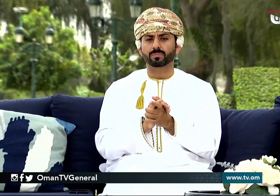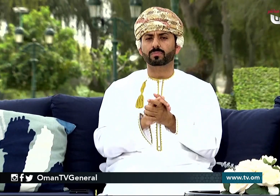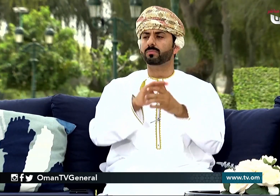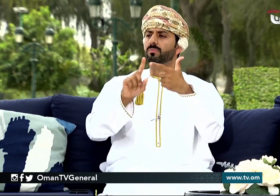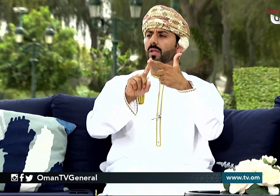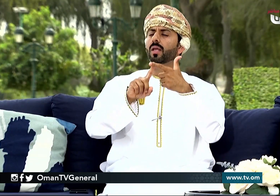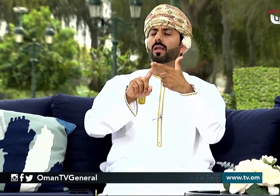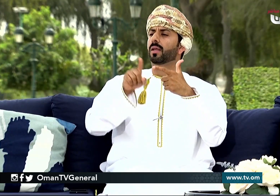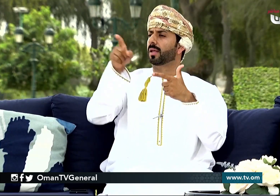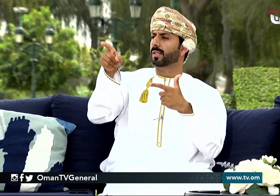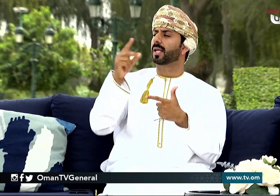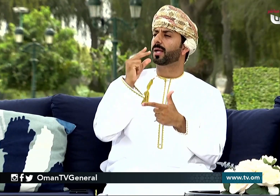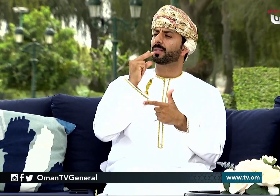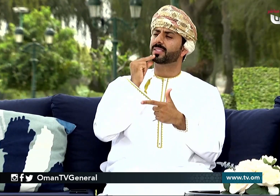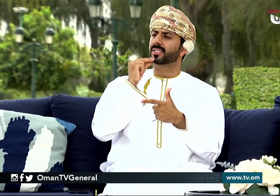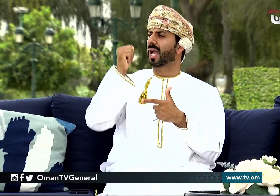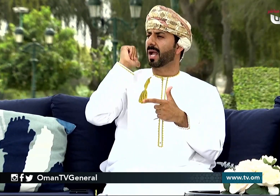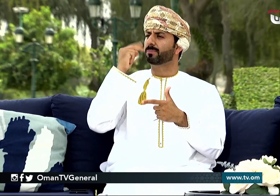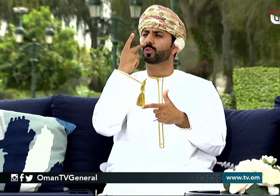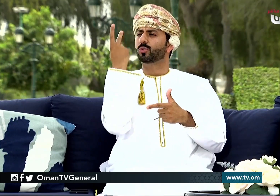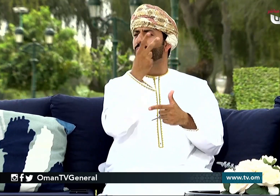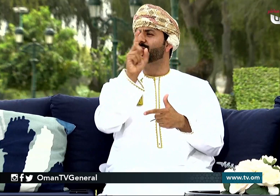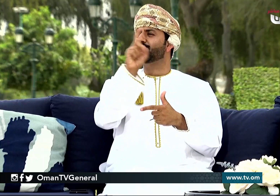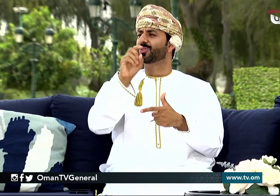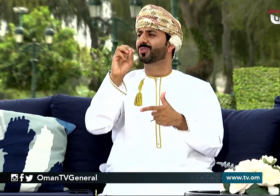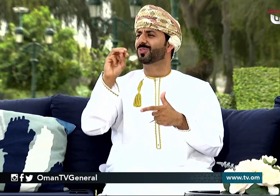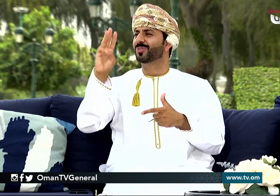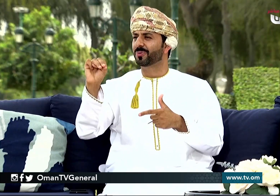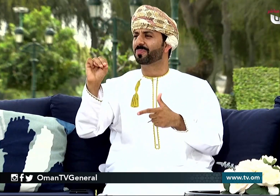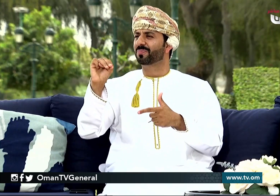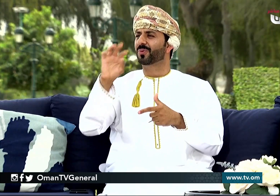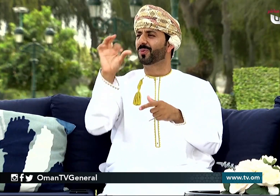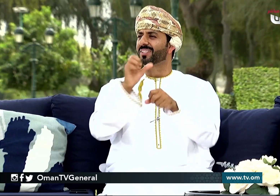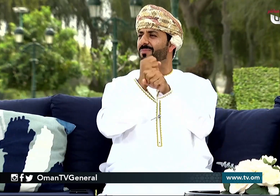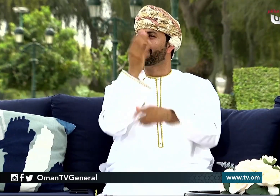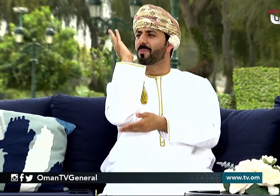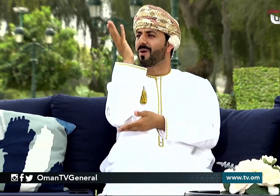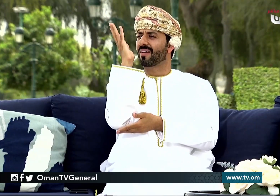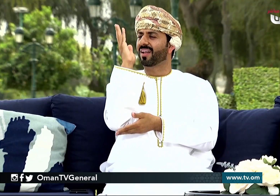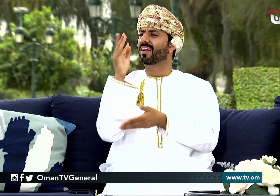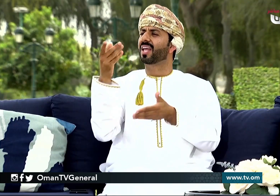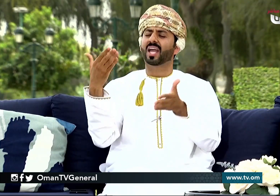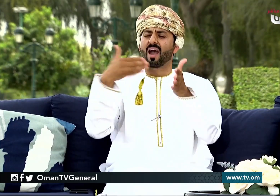عمل جميلة جدا. بالنسبة لي مؤيد, أمس أنا شفتك في برنامج زوم كان لك